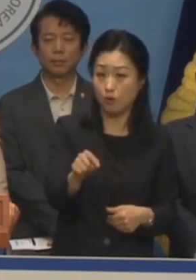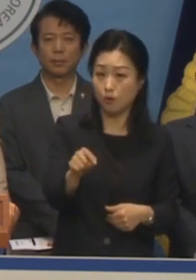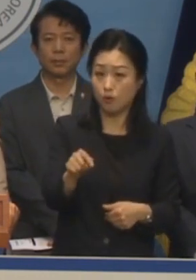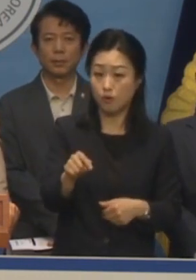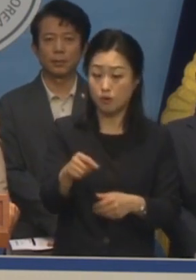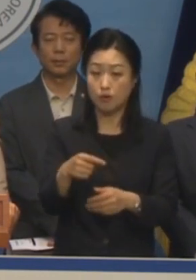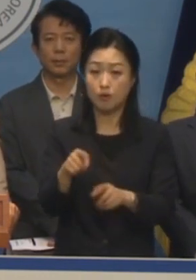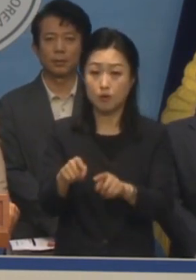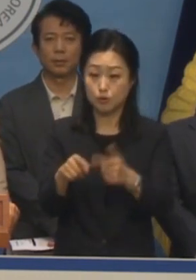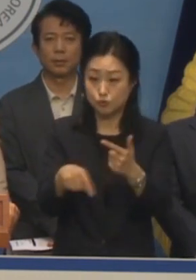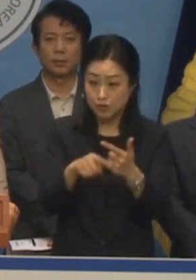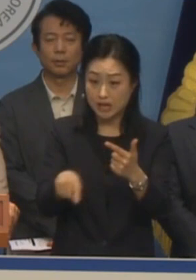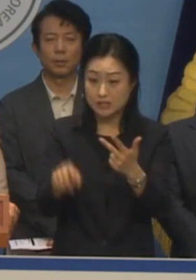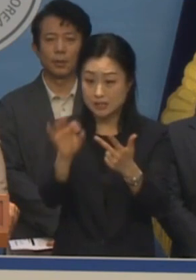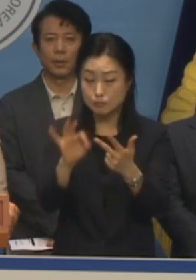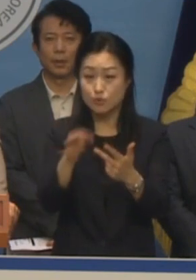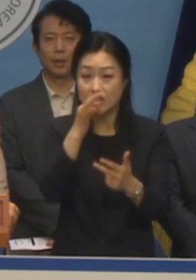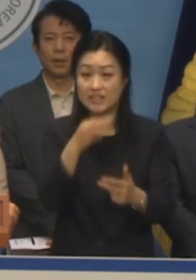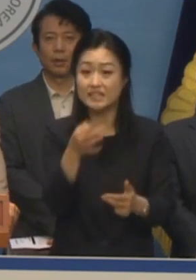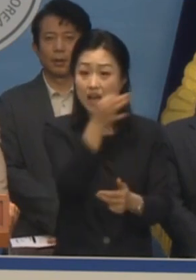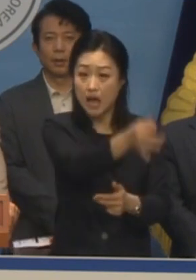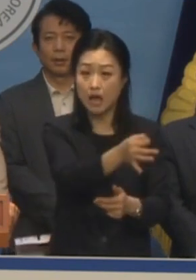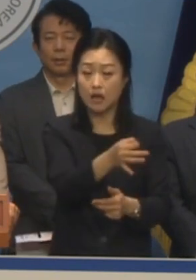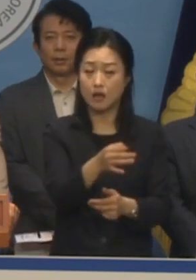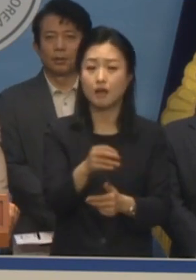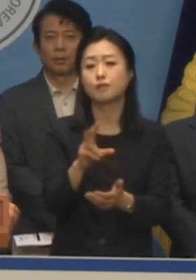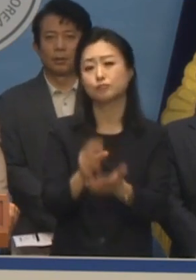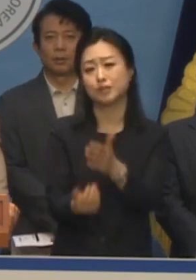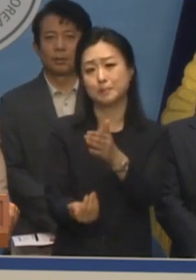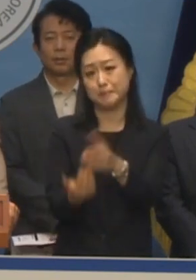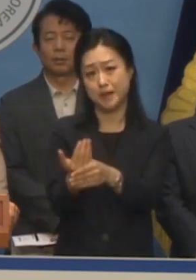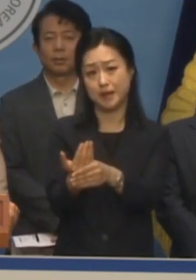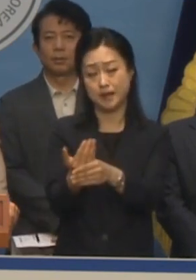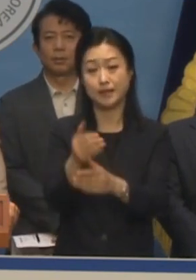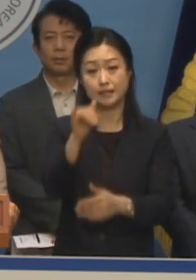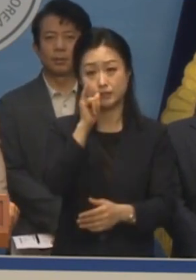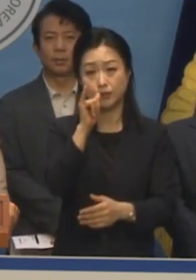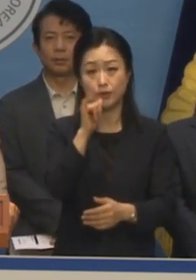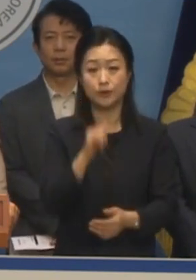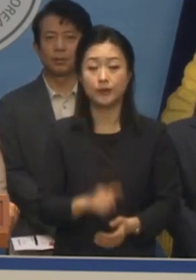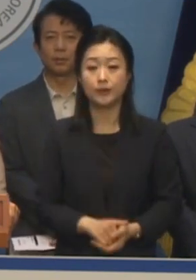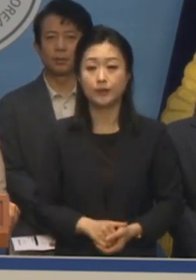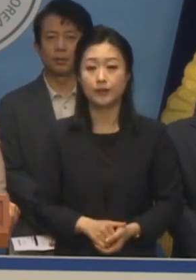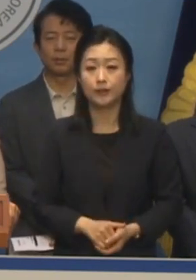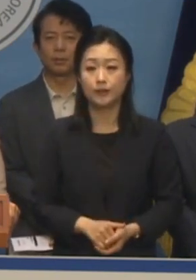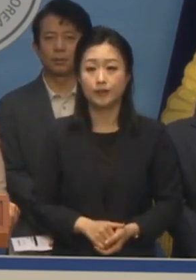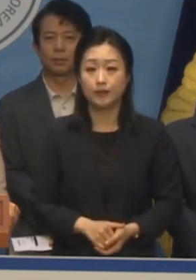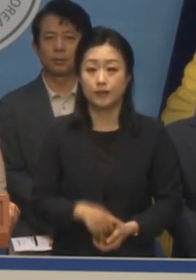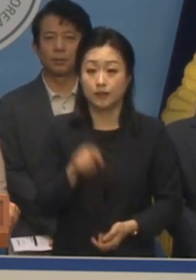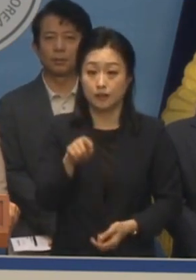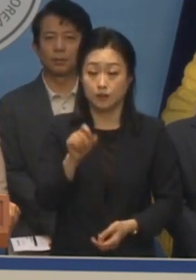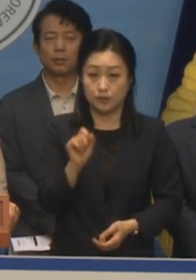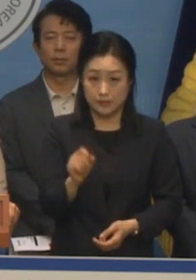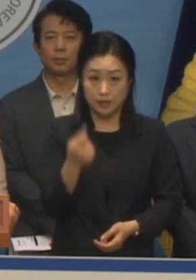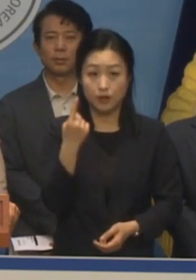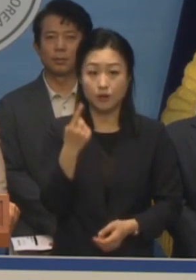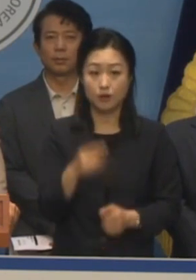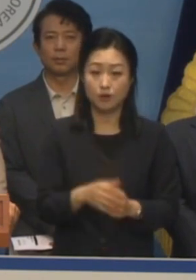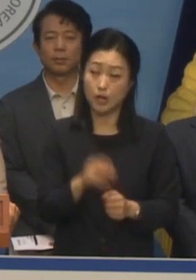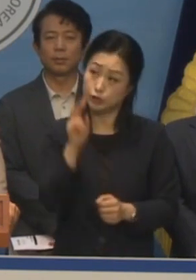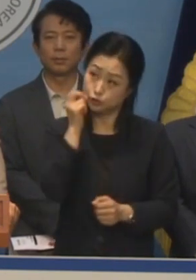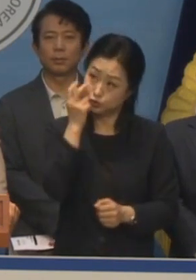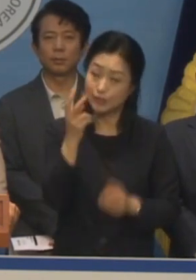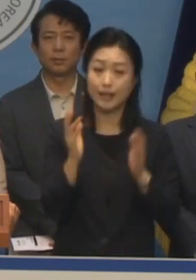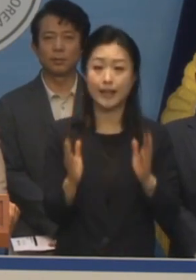판매자들은 6에서 7%의 이자까지 지급해야 되는 아주 불공정한 그런 거래가 이루어지고 있습니다. 그 사이에 그 한